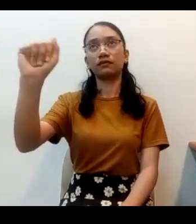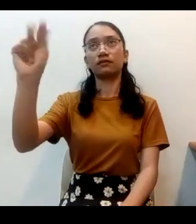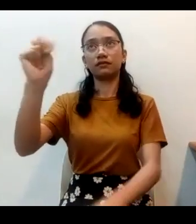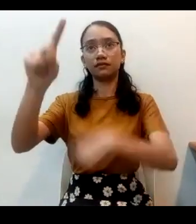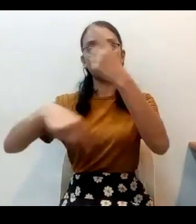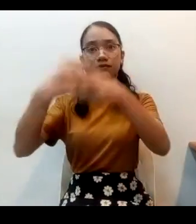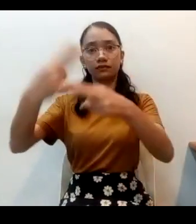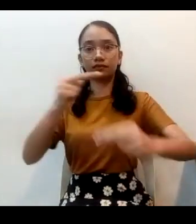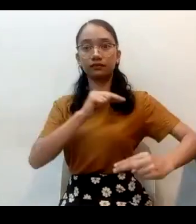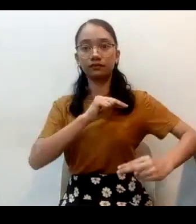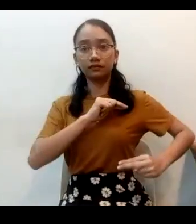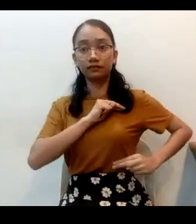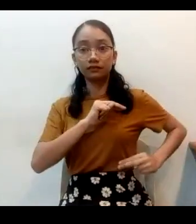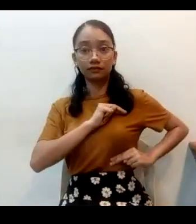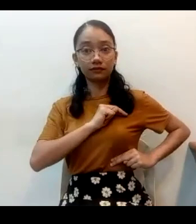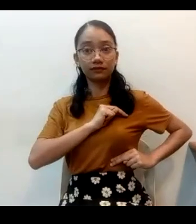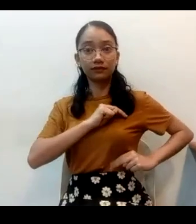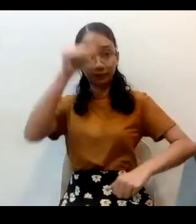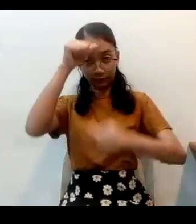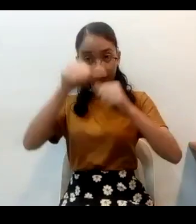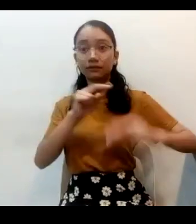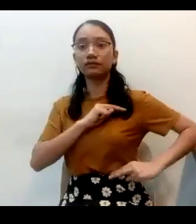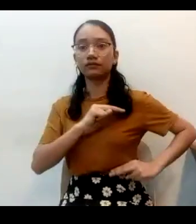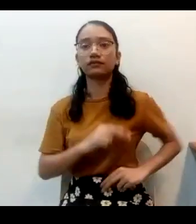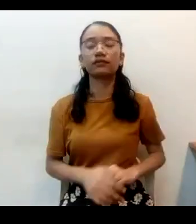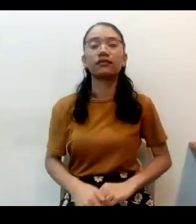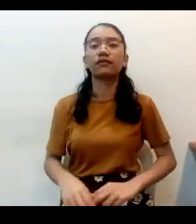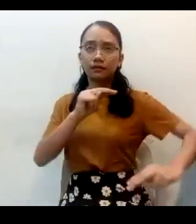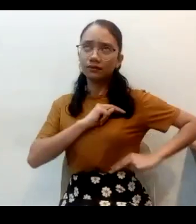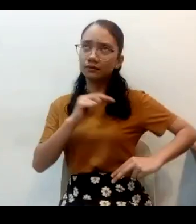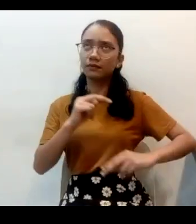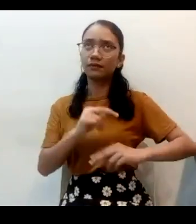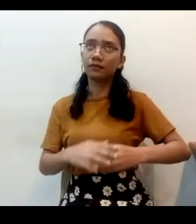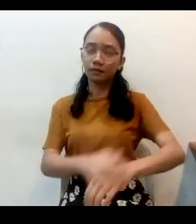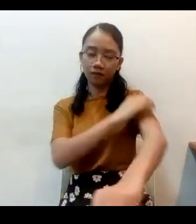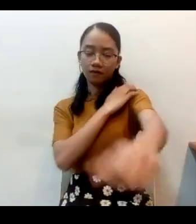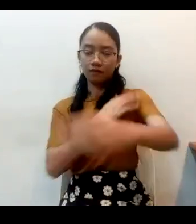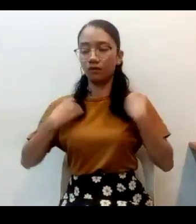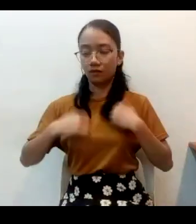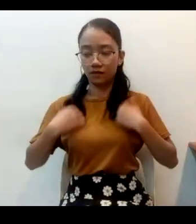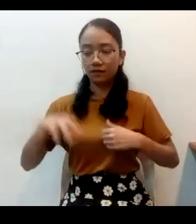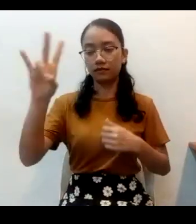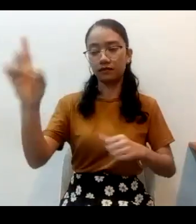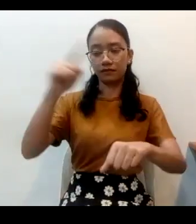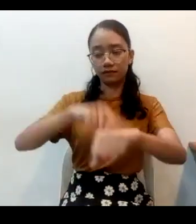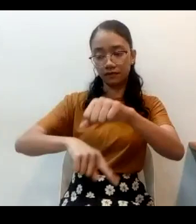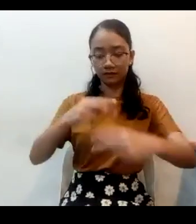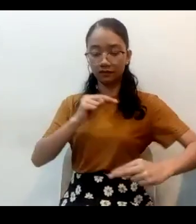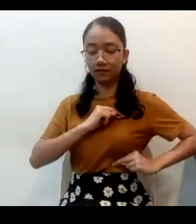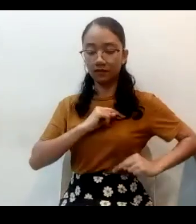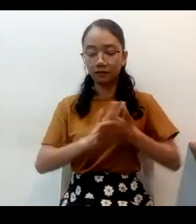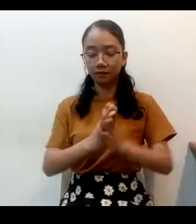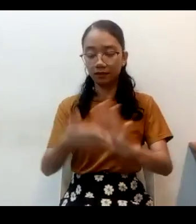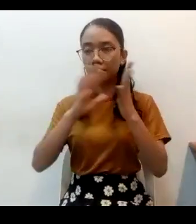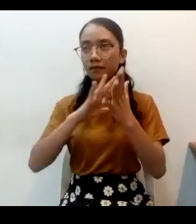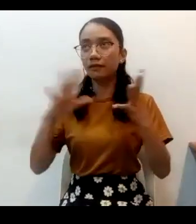River, he became clean. Kaya nang siya po iligo sa ilog ng Jordan ng 7 ulit, siya po ay nalinis. He was a